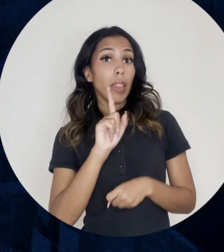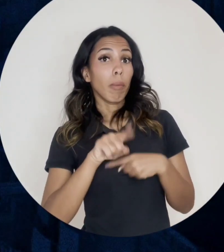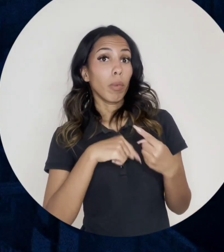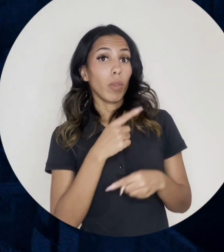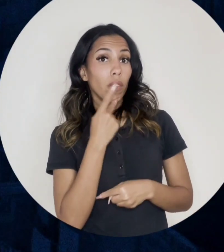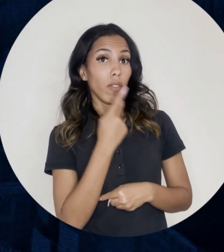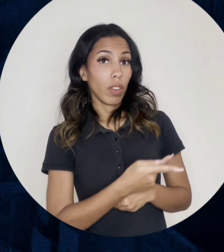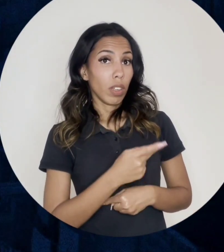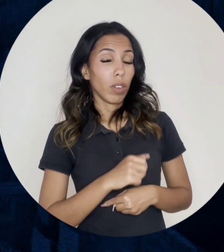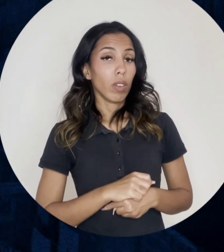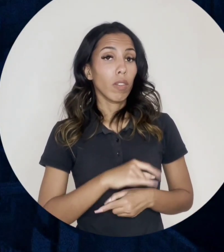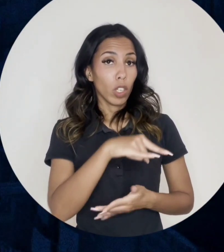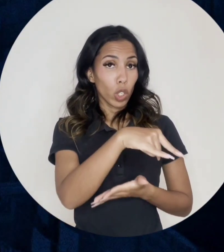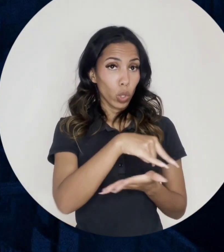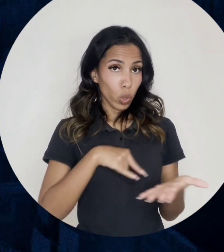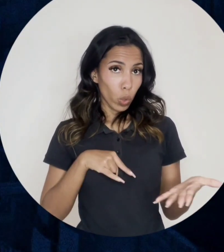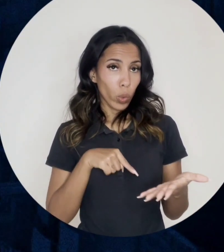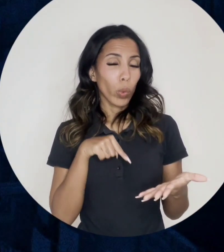quer um documento?